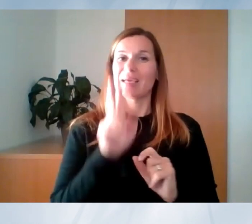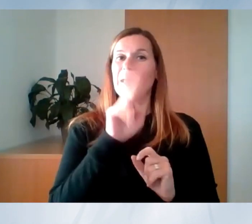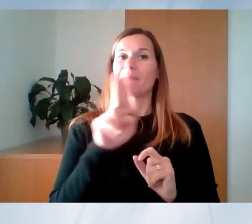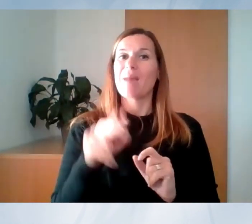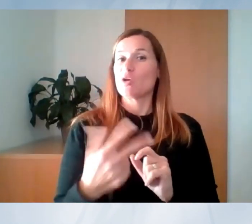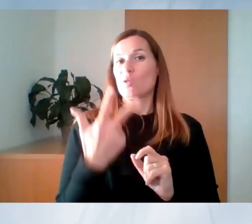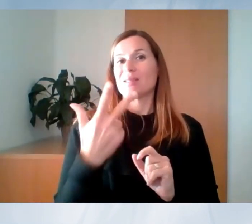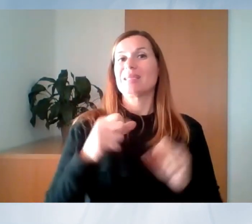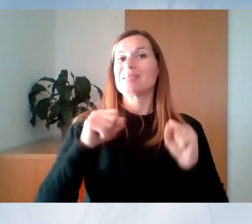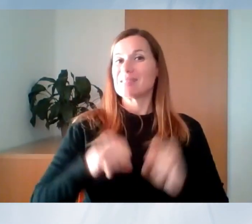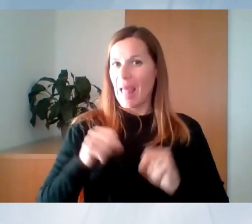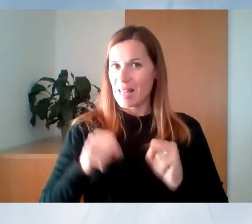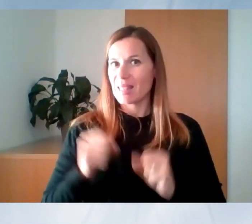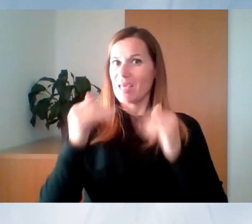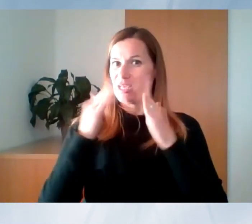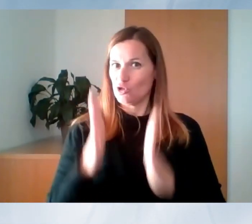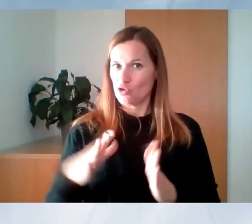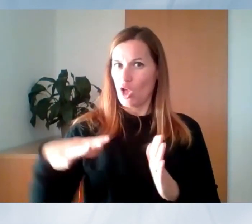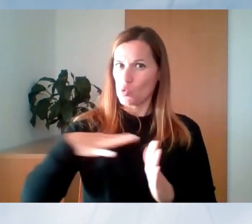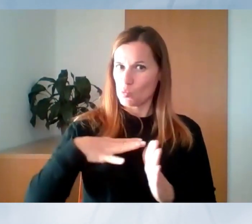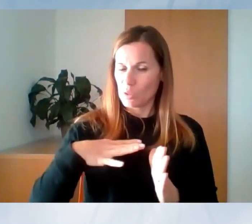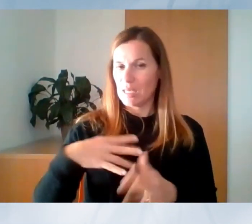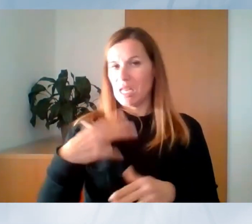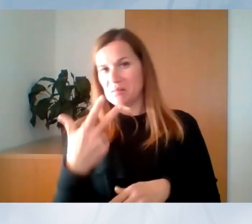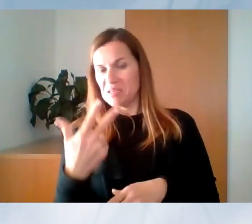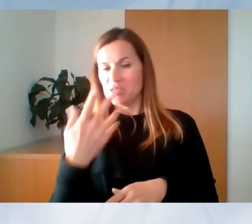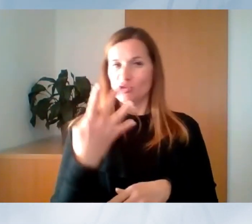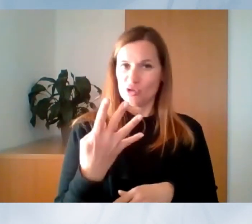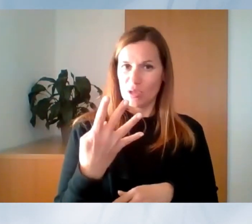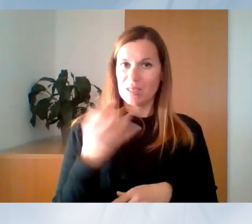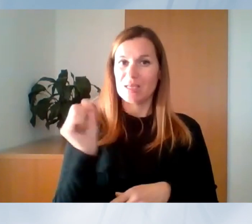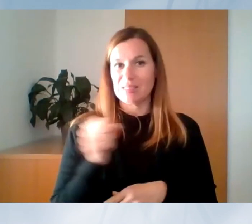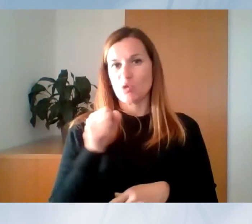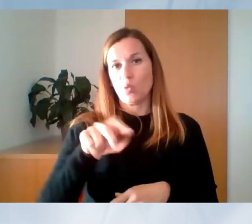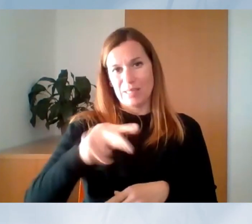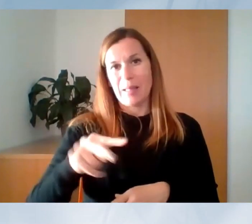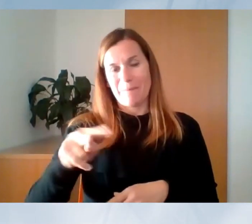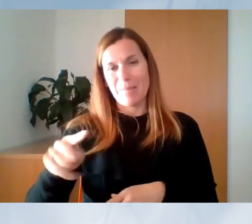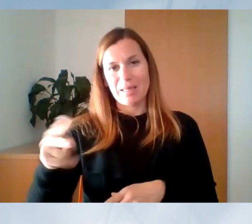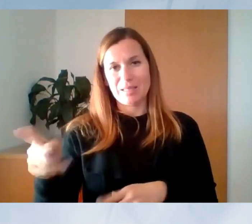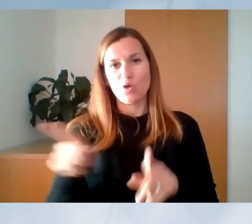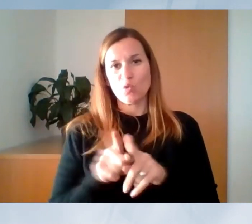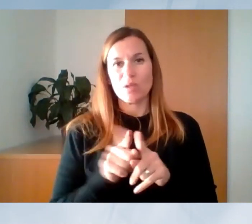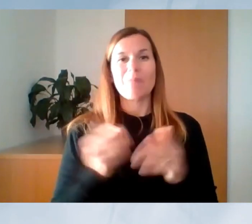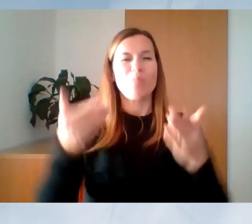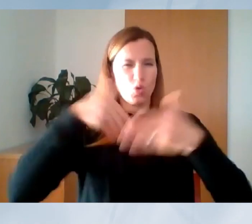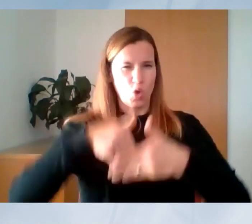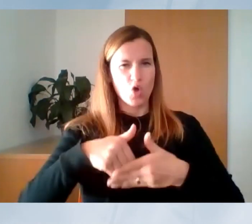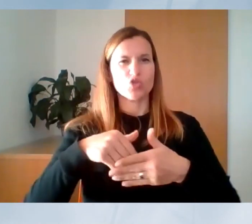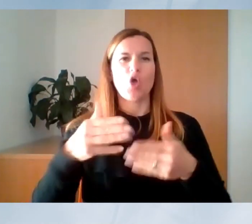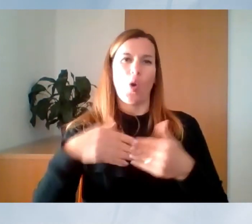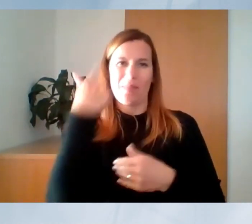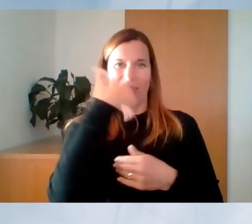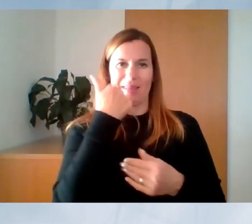imajo 3 stalne hišne gospodinje, 4 zato da se menjajo po noči in tako